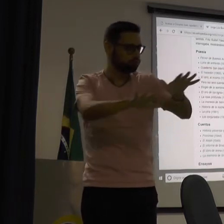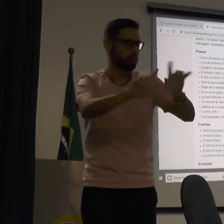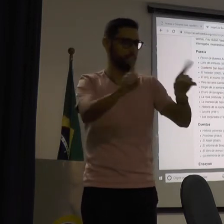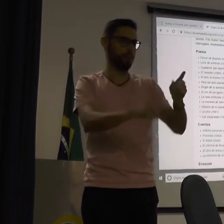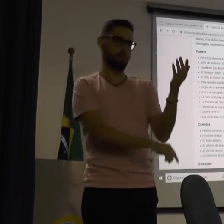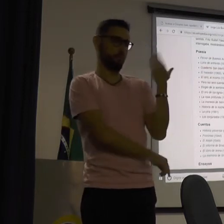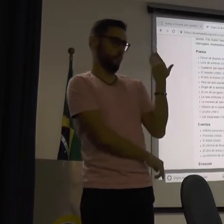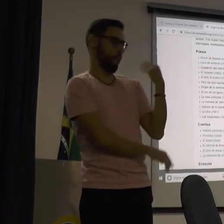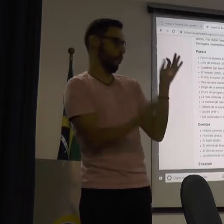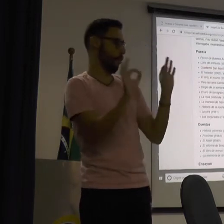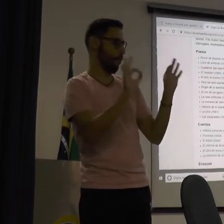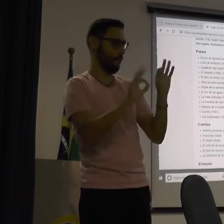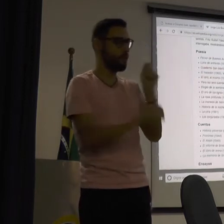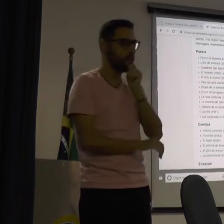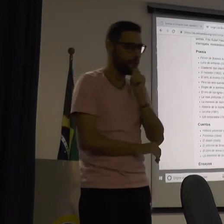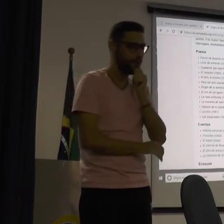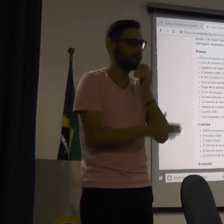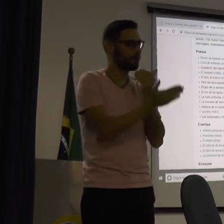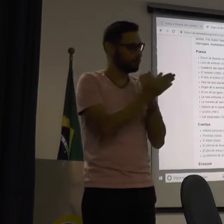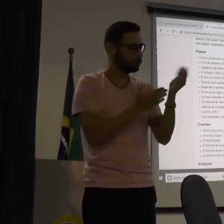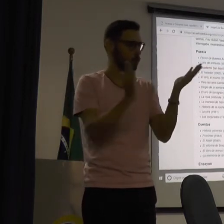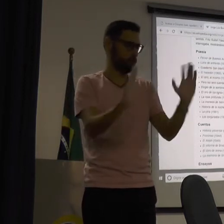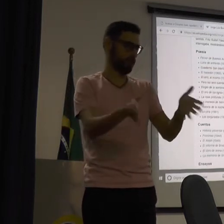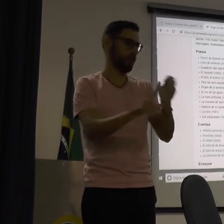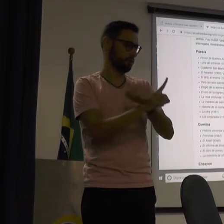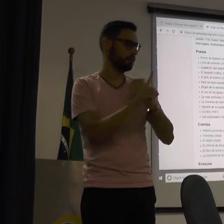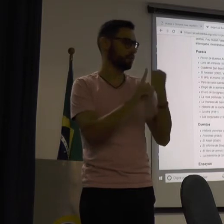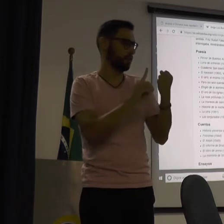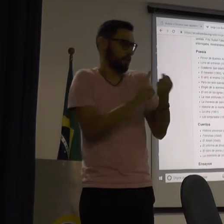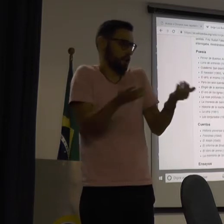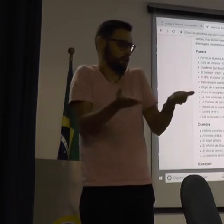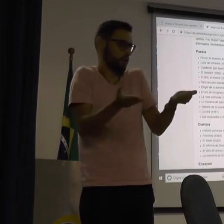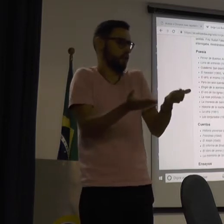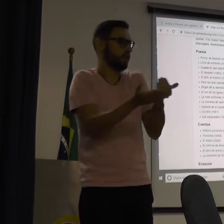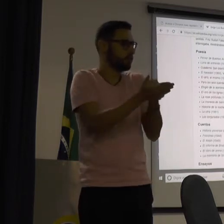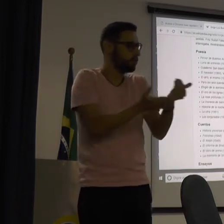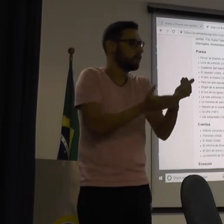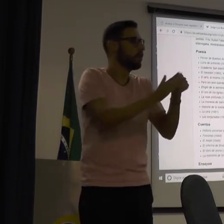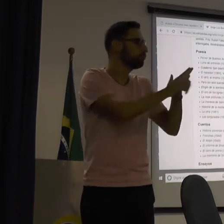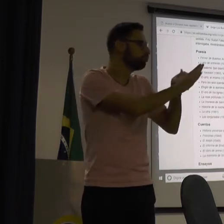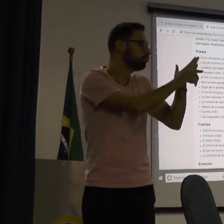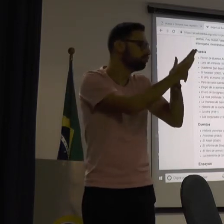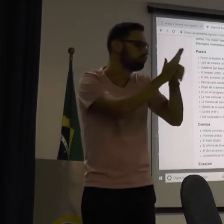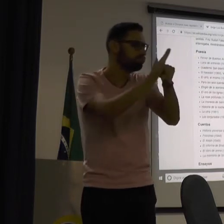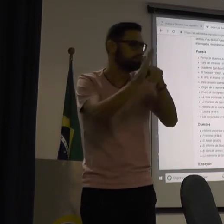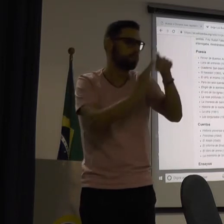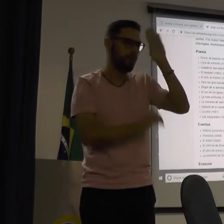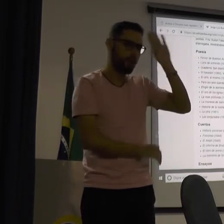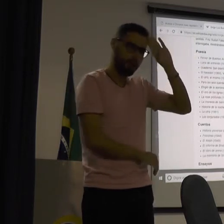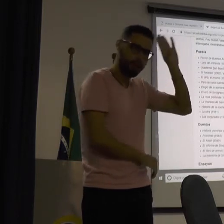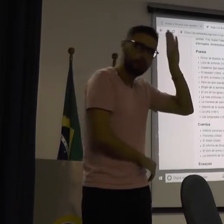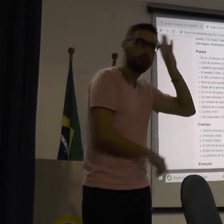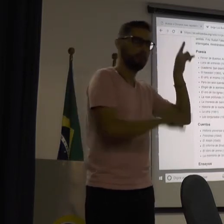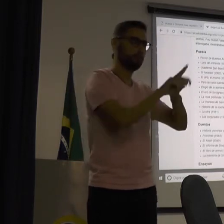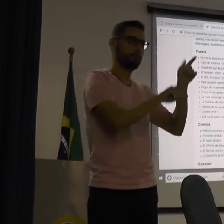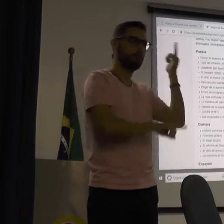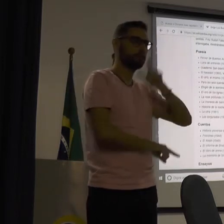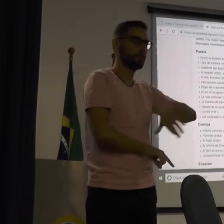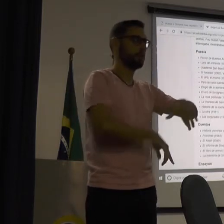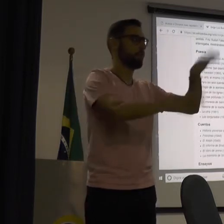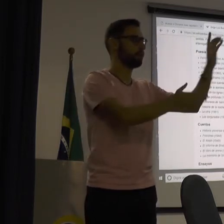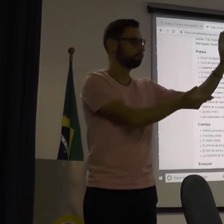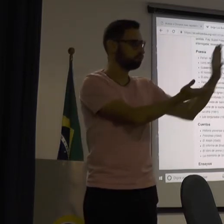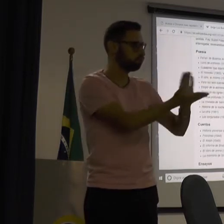que socialmente está aceita e até se você faz pesquisa universitária você recebe até mais